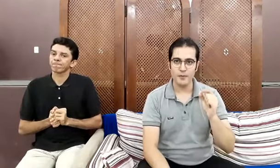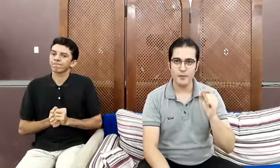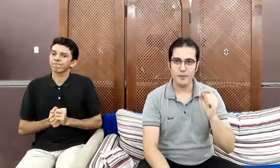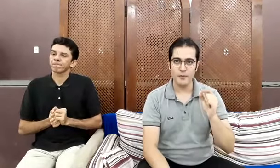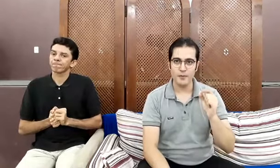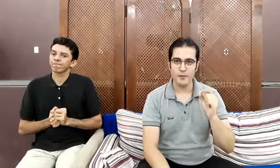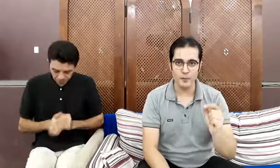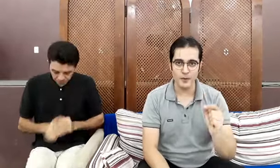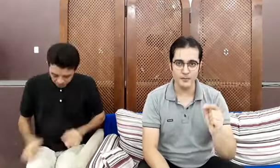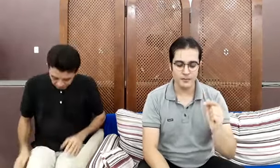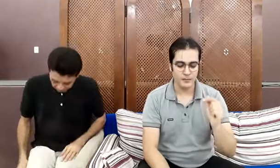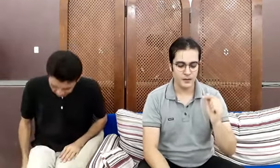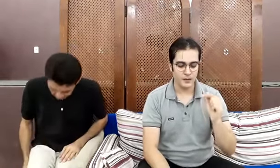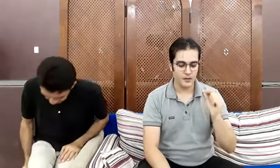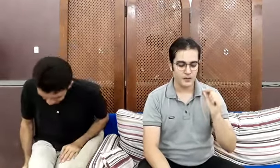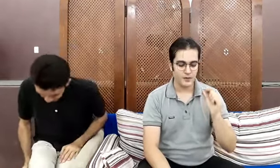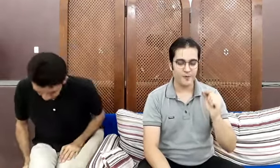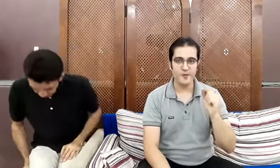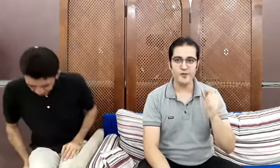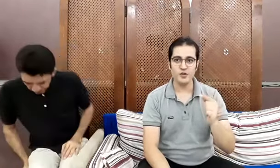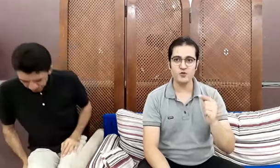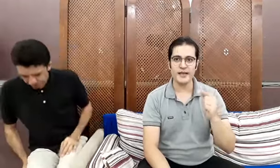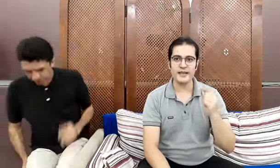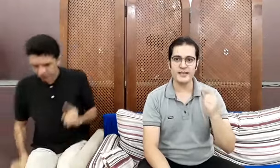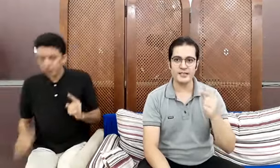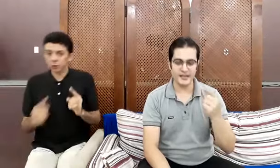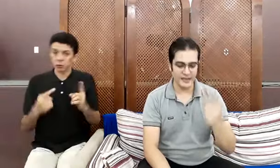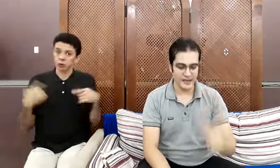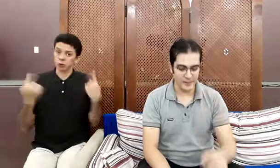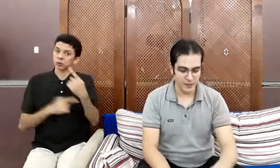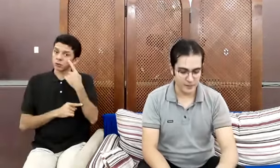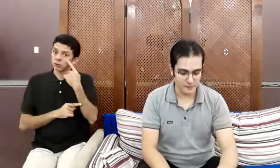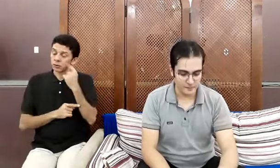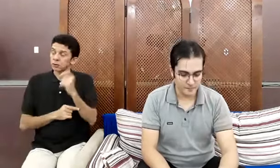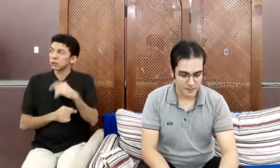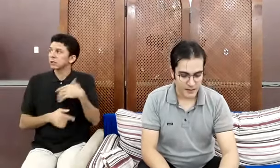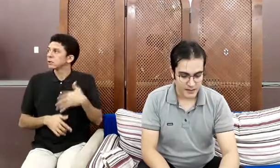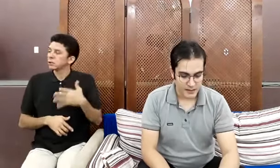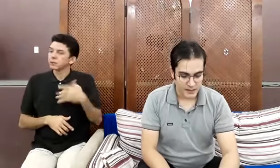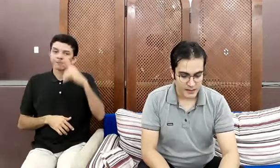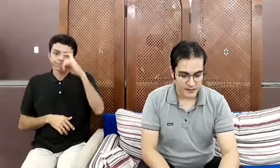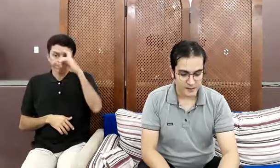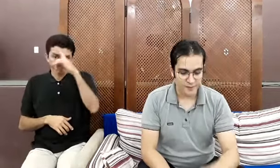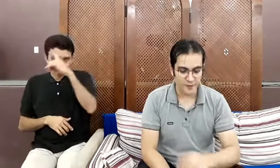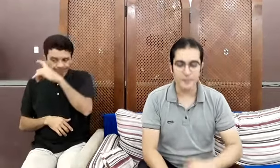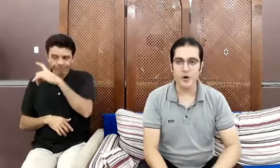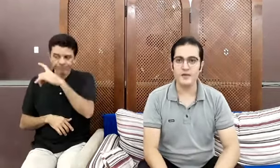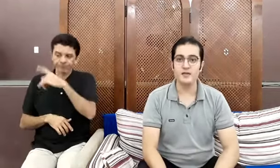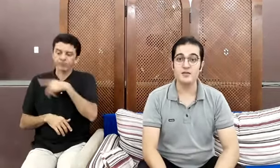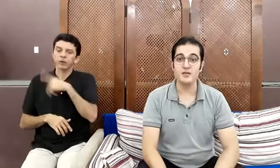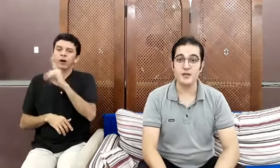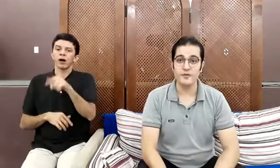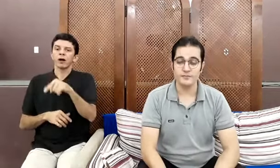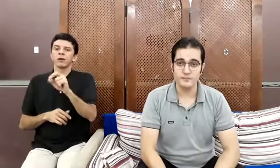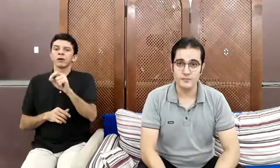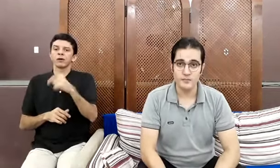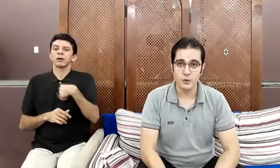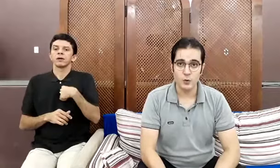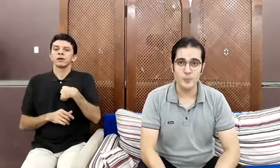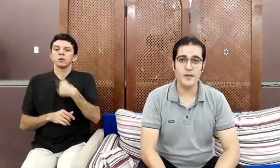mais golpe que foi visto na igreja daquela época, que foi a morte de